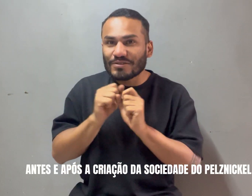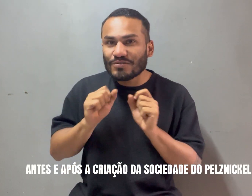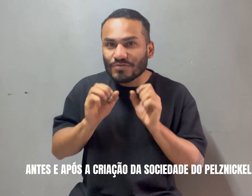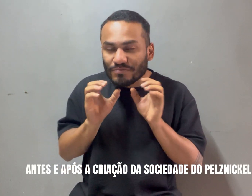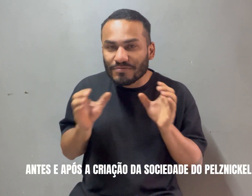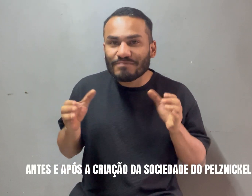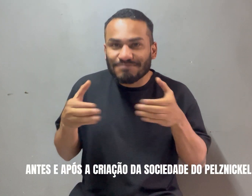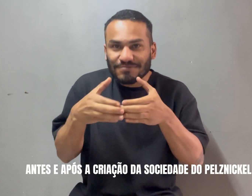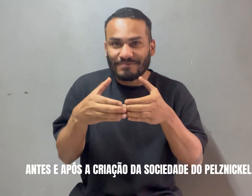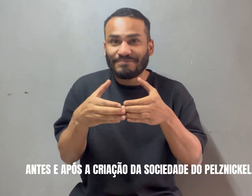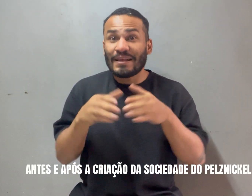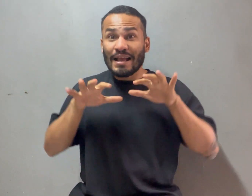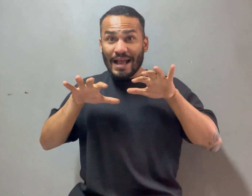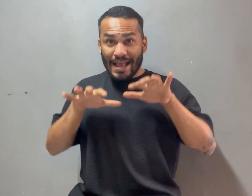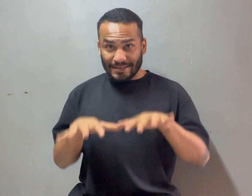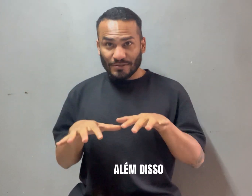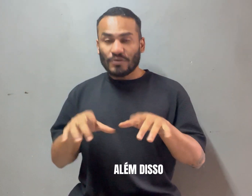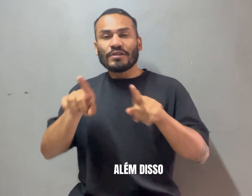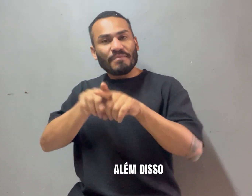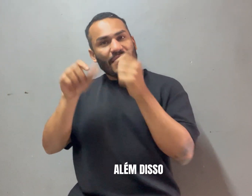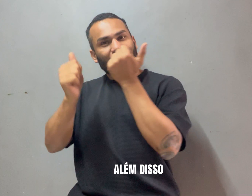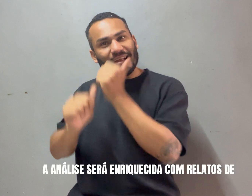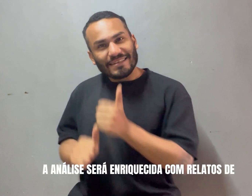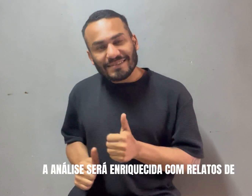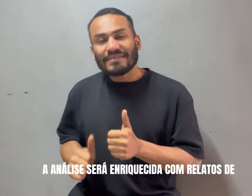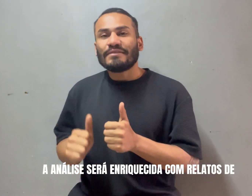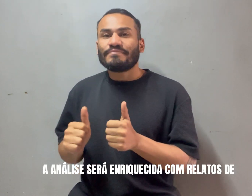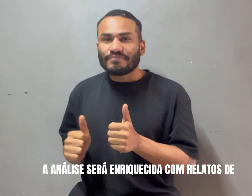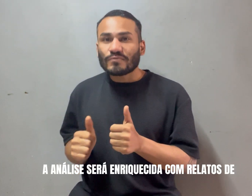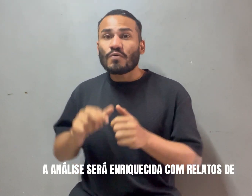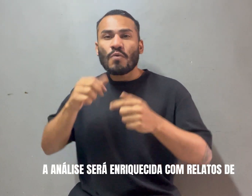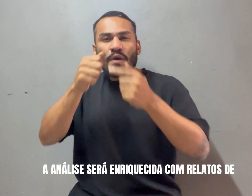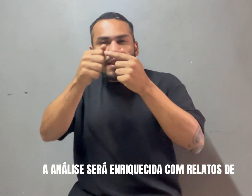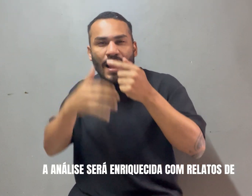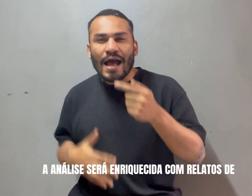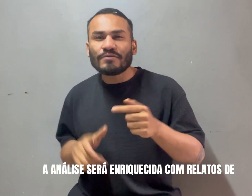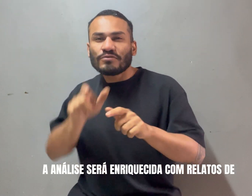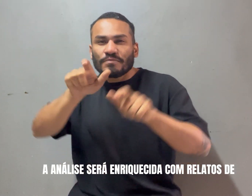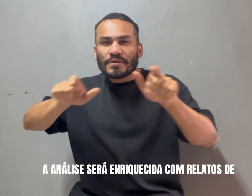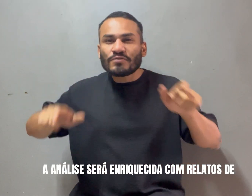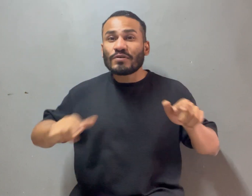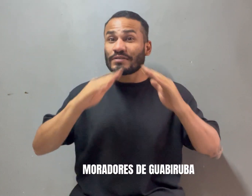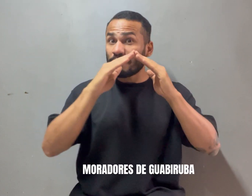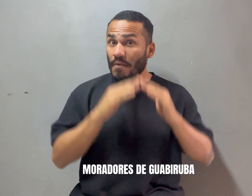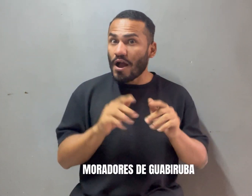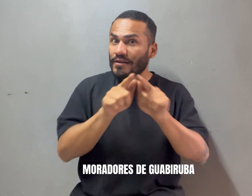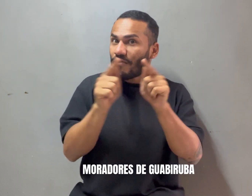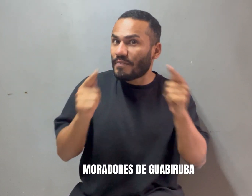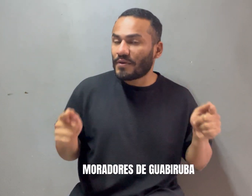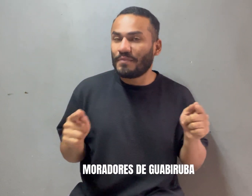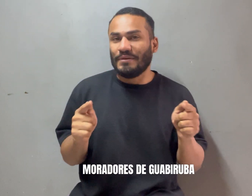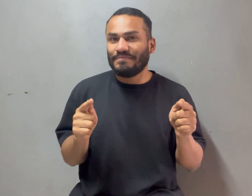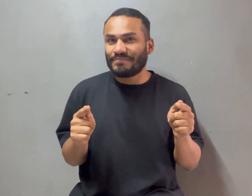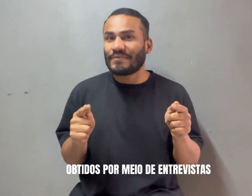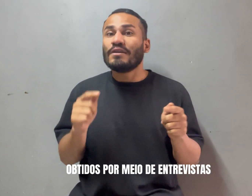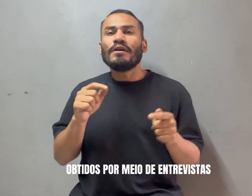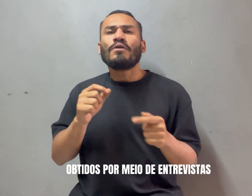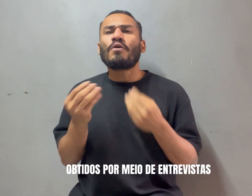Sociedade do Pelsnickel. Além disso, a análise será enriquecida com relatos de moradores de Guabiruba, obtidos por meio